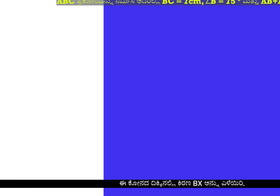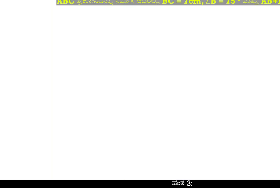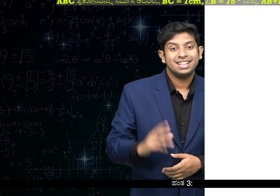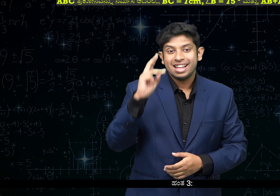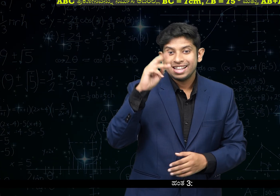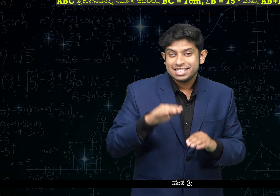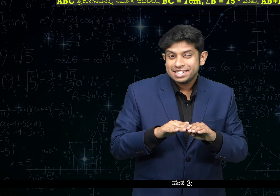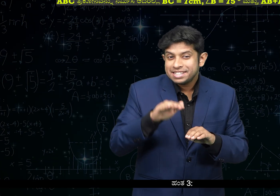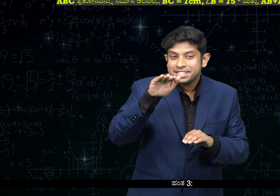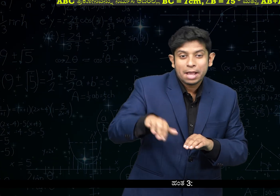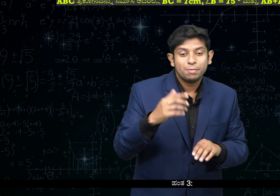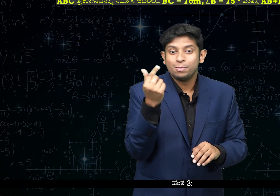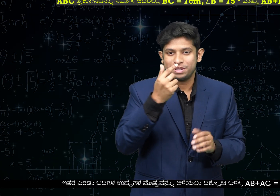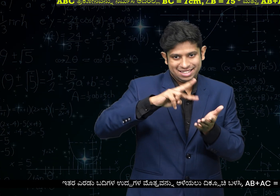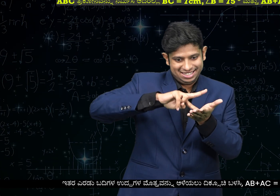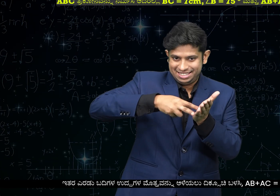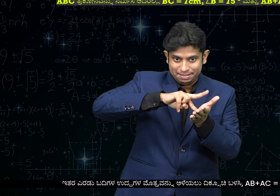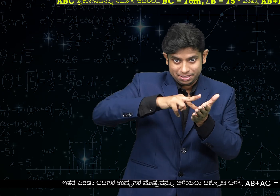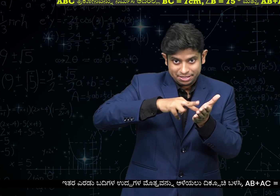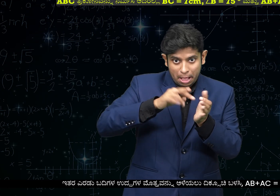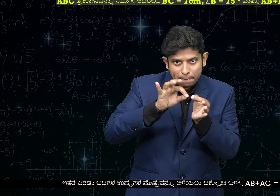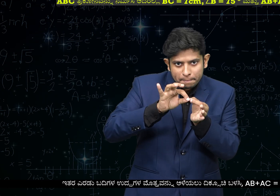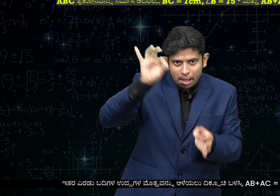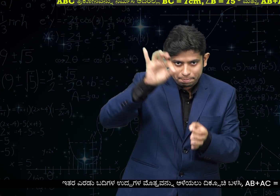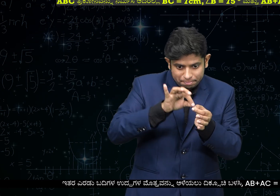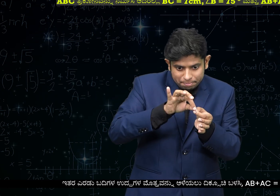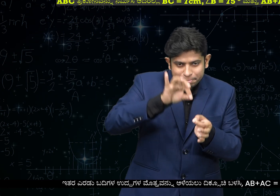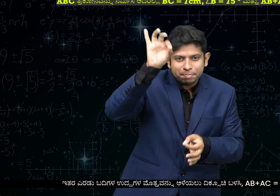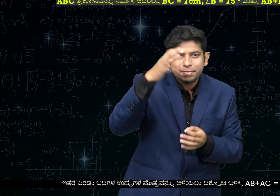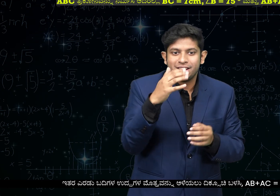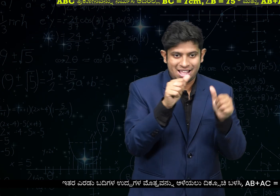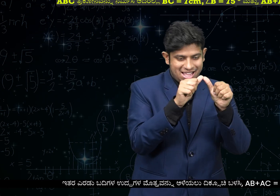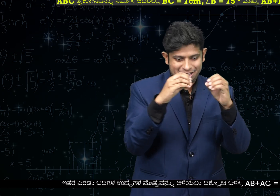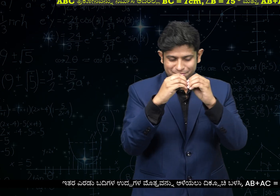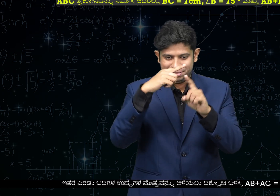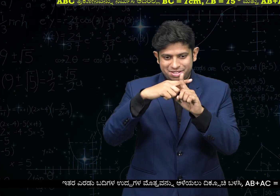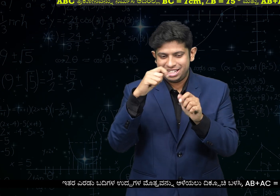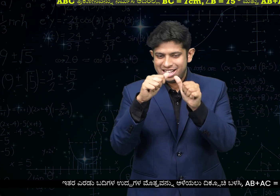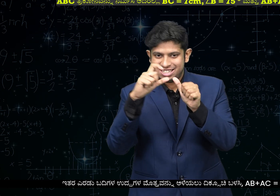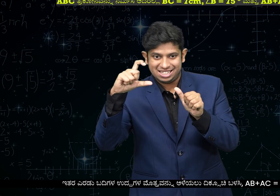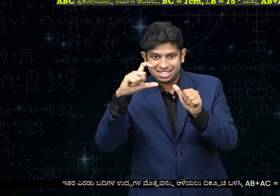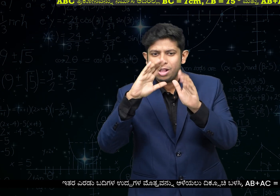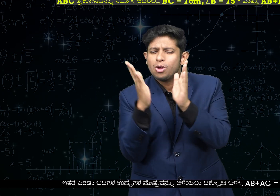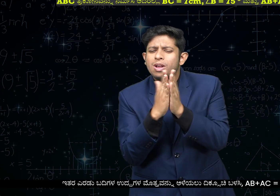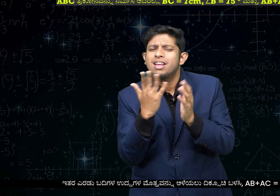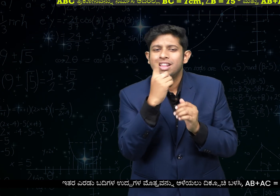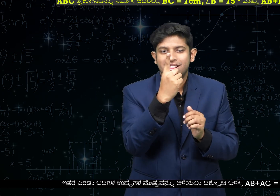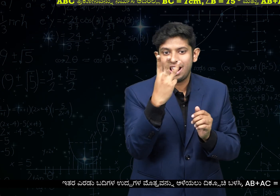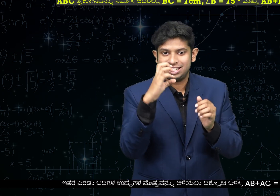ಹಂತ 3. ಇತರ ಎರಡು ಬದಿಗಳ ಉದ್ದಗಳ ಮೊತ್ತವನ್ನು ಅಳೆಯಲು ದಿಕ್ಸೂಚಿ ಬಳಸಿ. ಎಬಿ ಪ್ಲಸ್ ಎಸಿ = 13